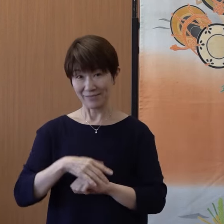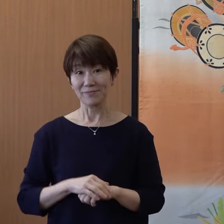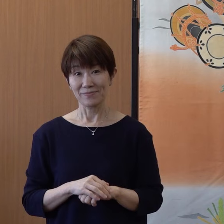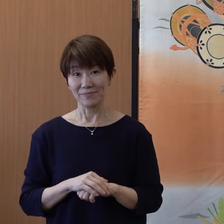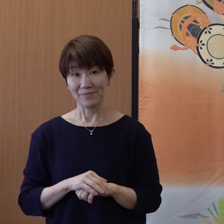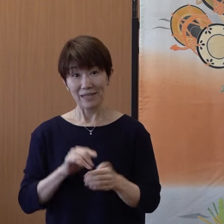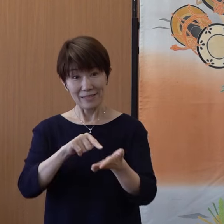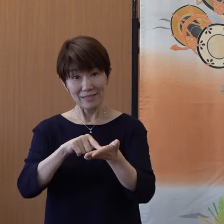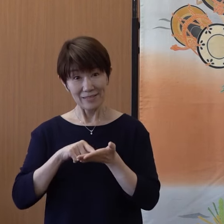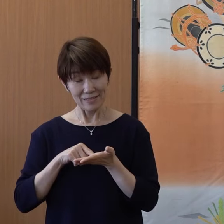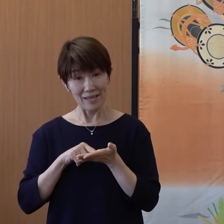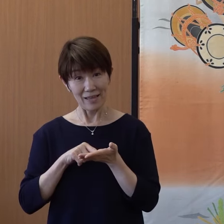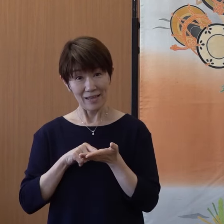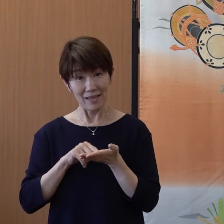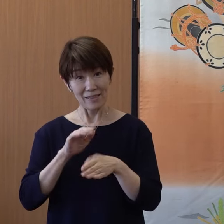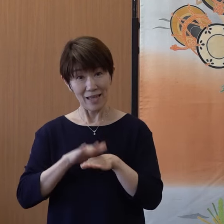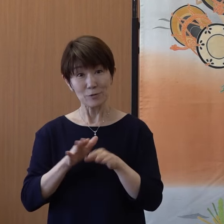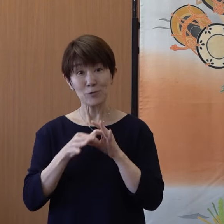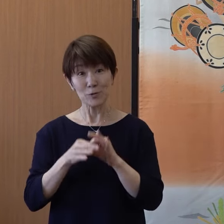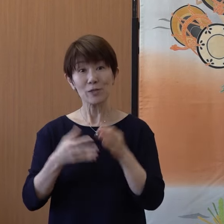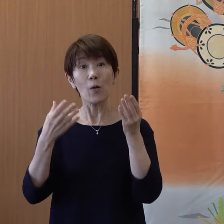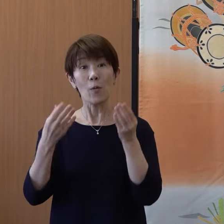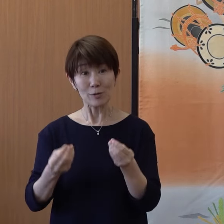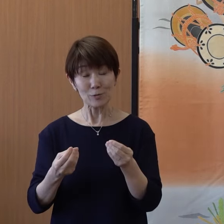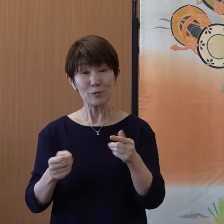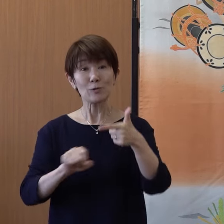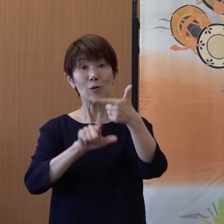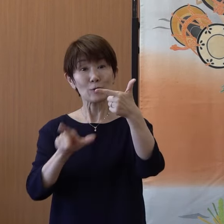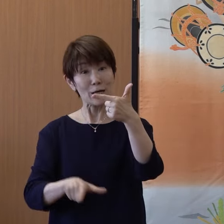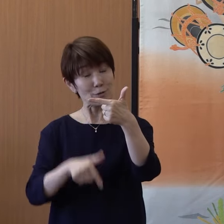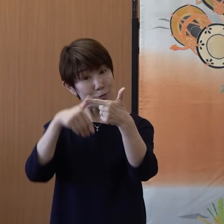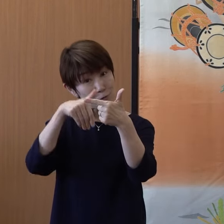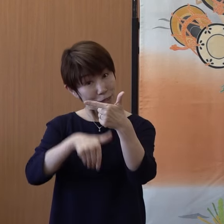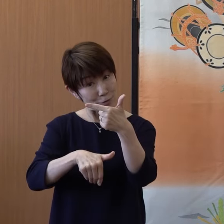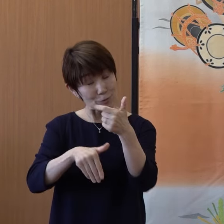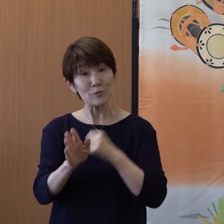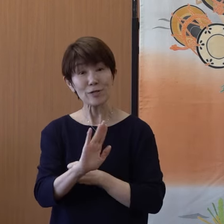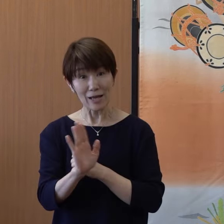きが完了する6月下旬の実施を